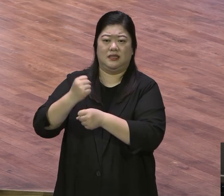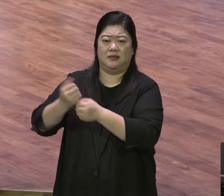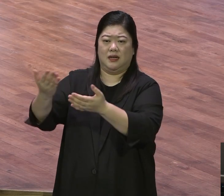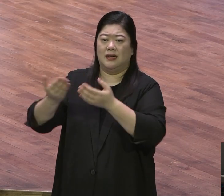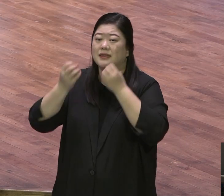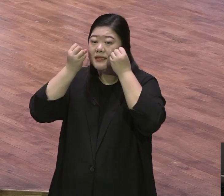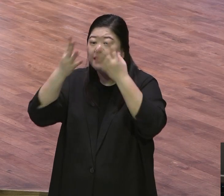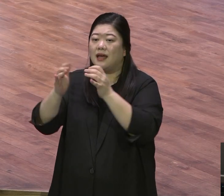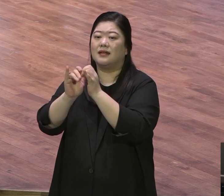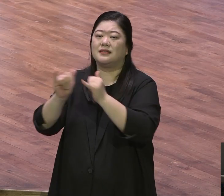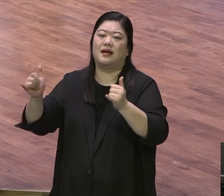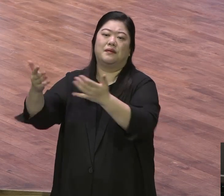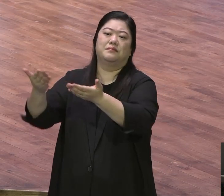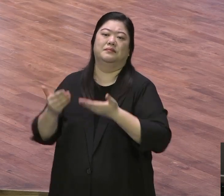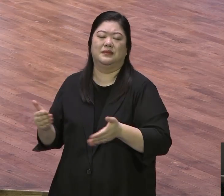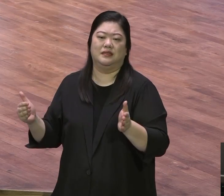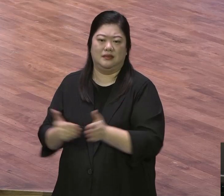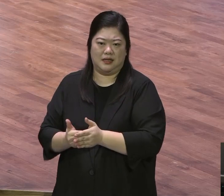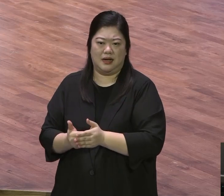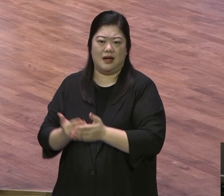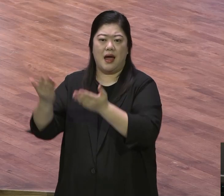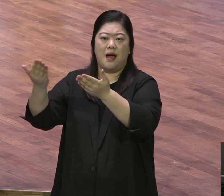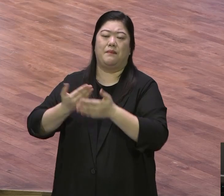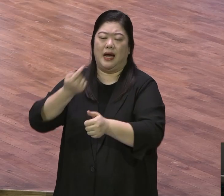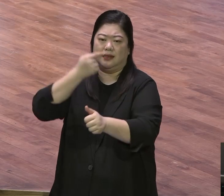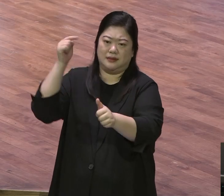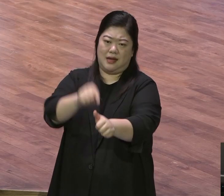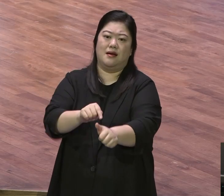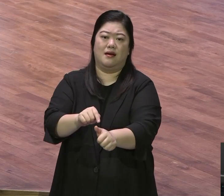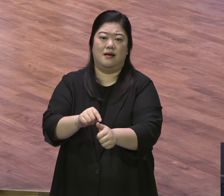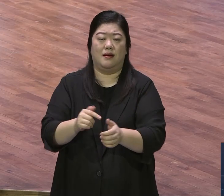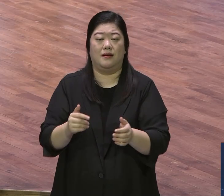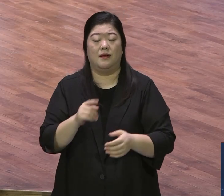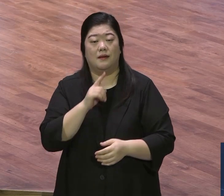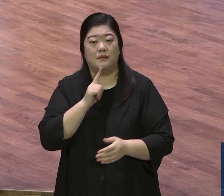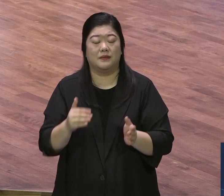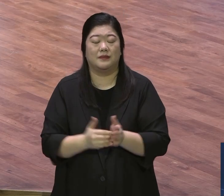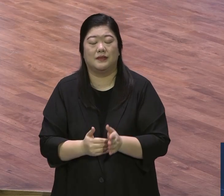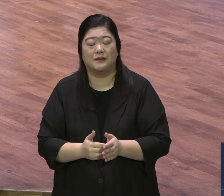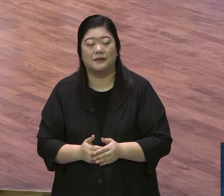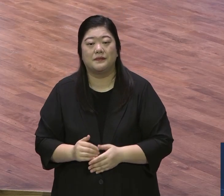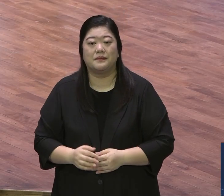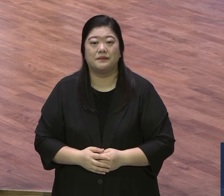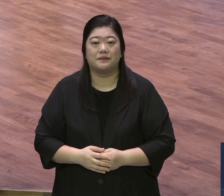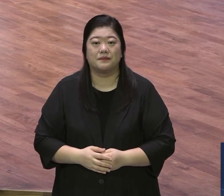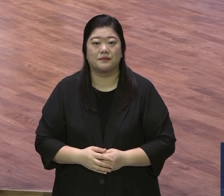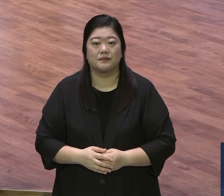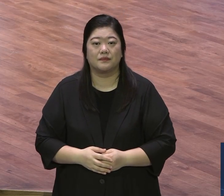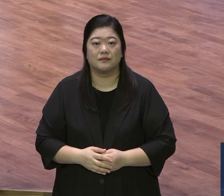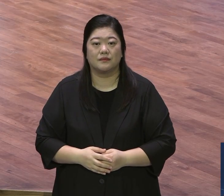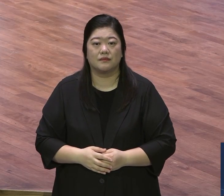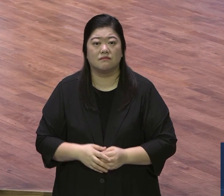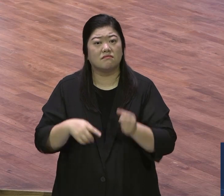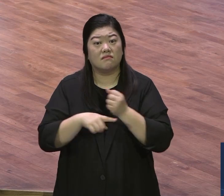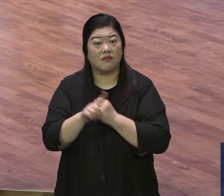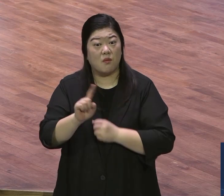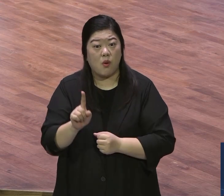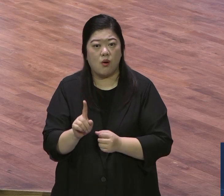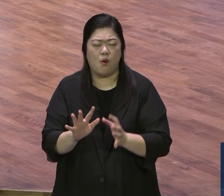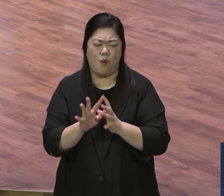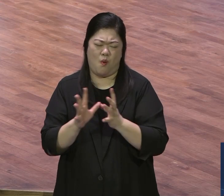새 사람을 입어라. 새 사람 새 사람 한마디로 완전히 새롭게 된